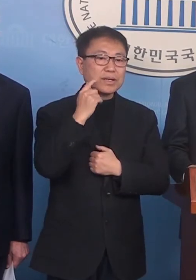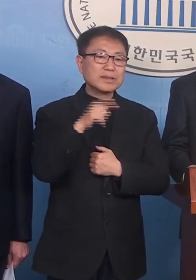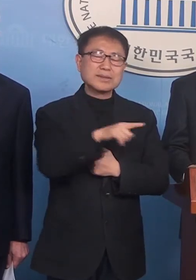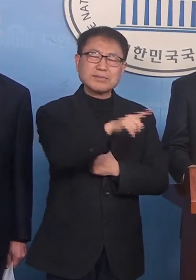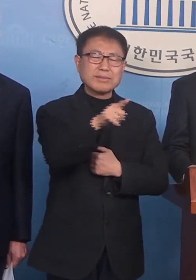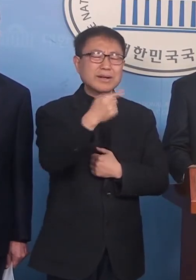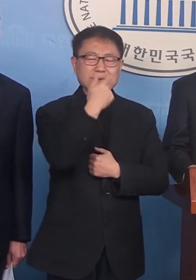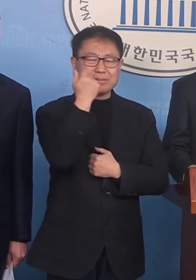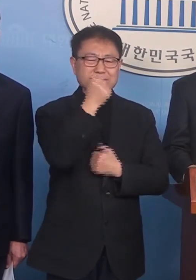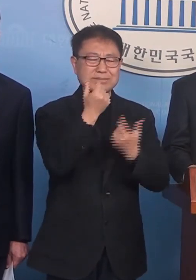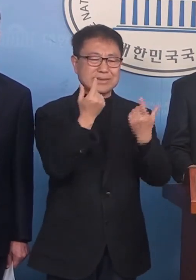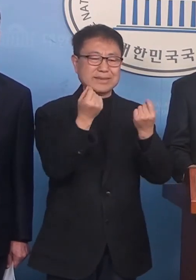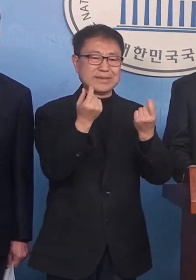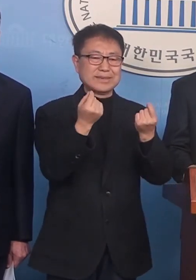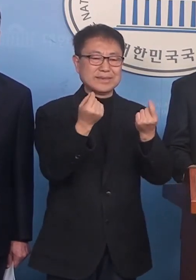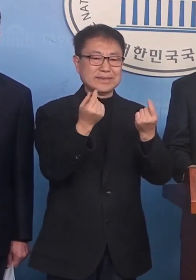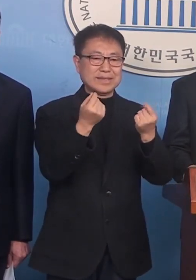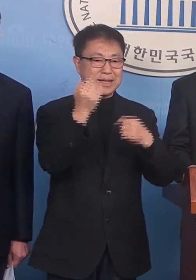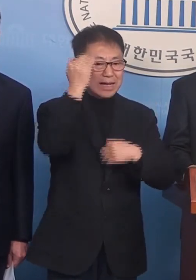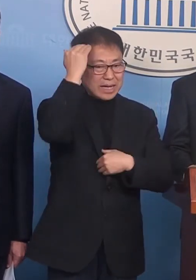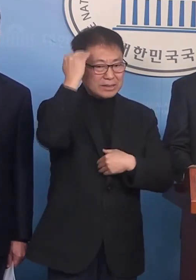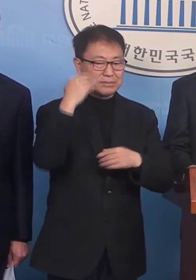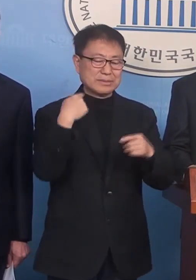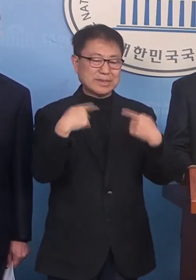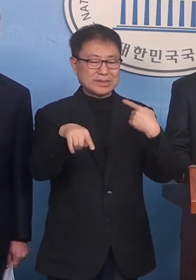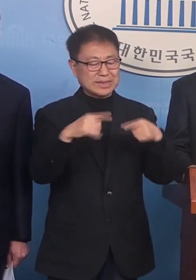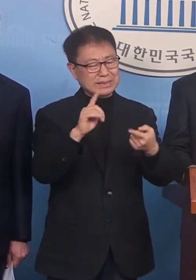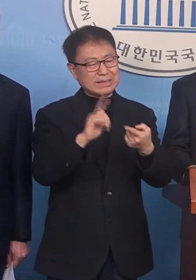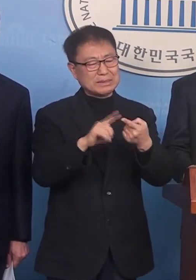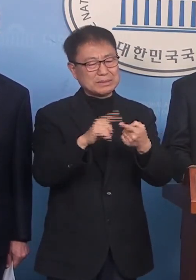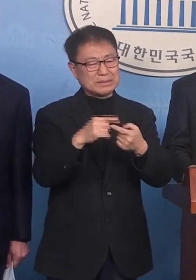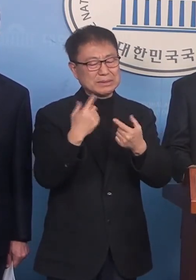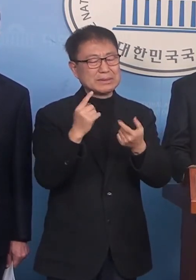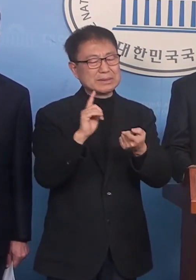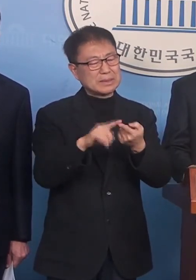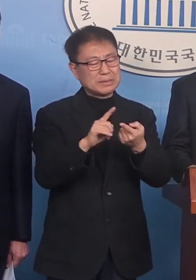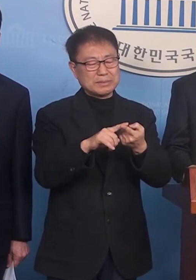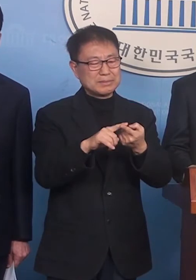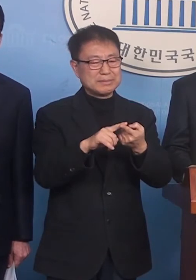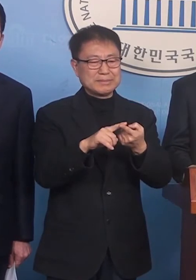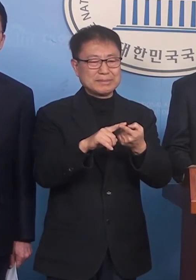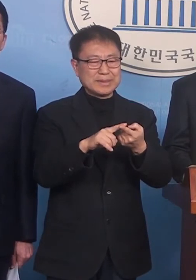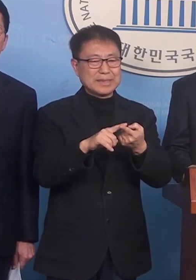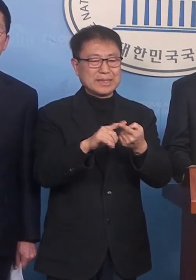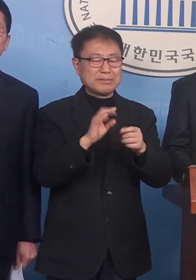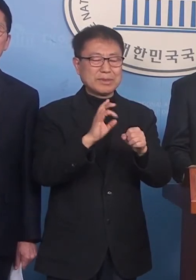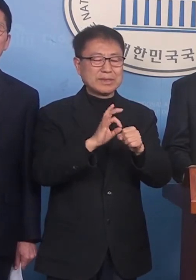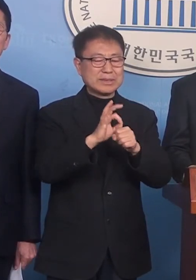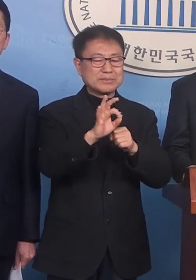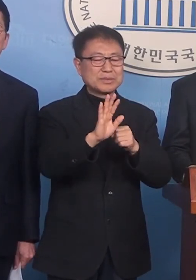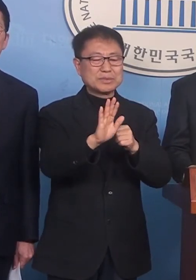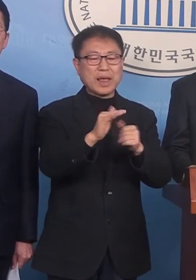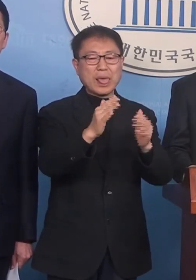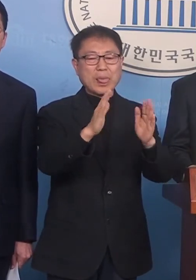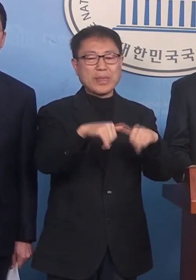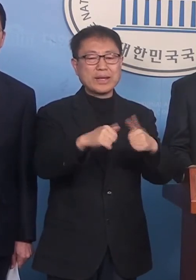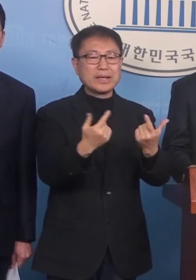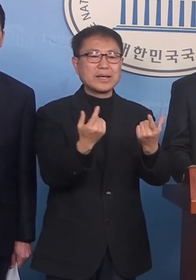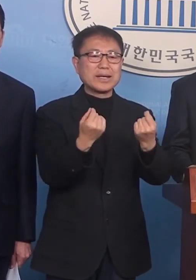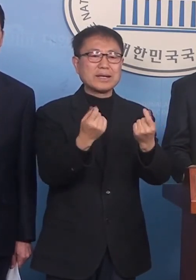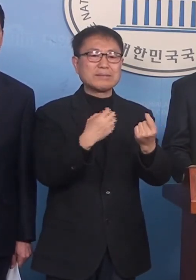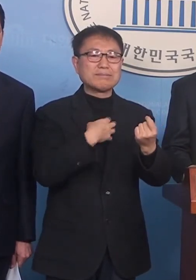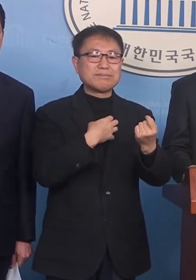모두가 아시다시피 우리나라 정치가 이대로 가면은 10년이 못 가서 무너지겠구나